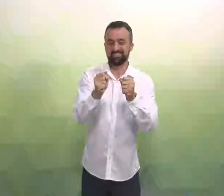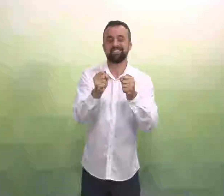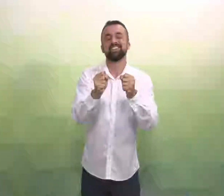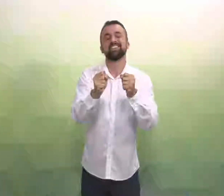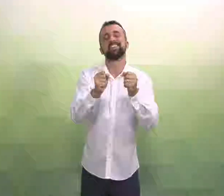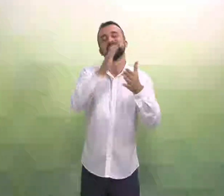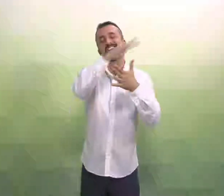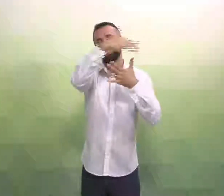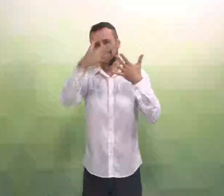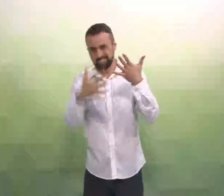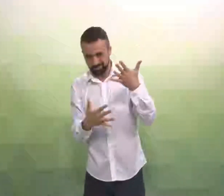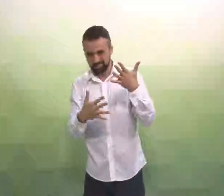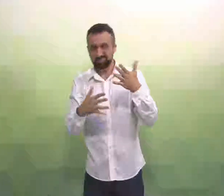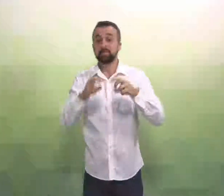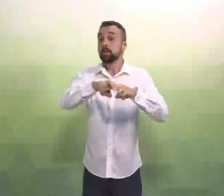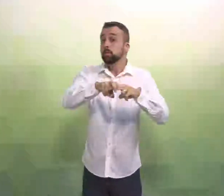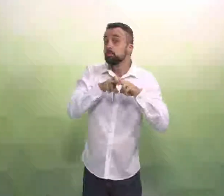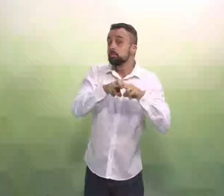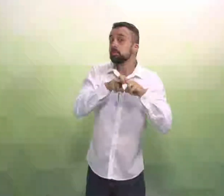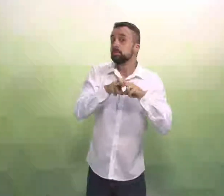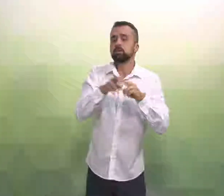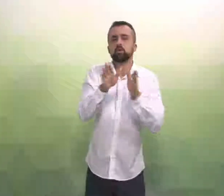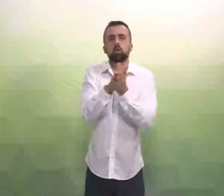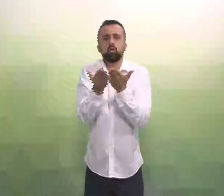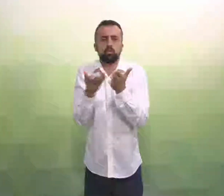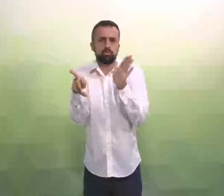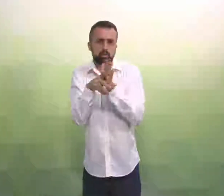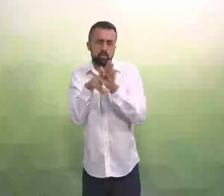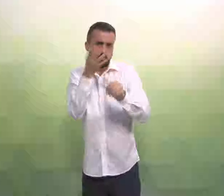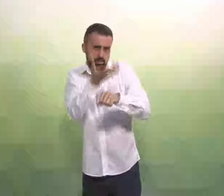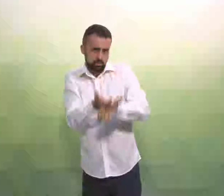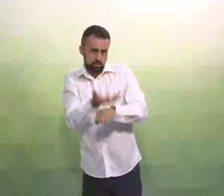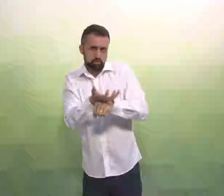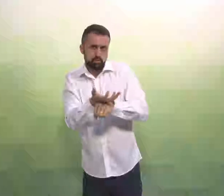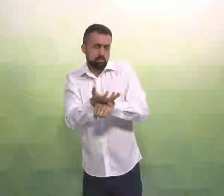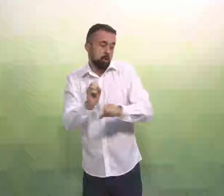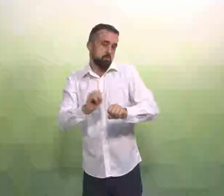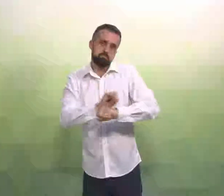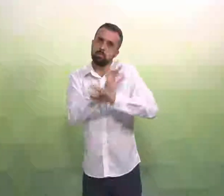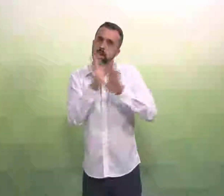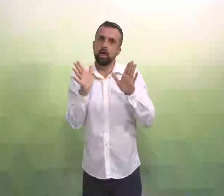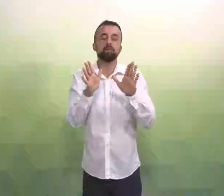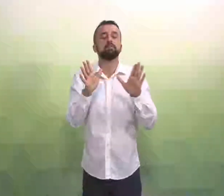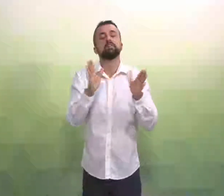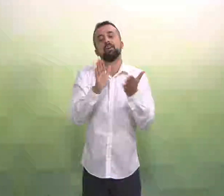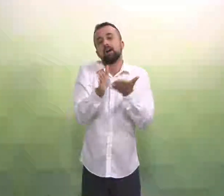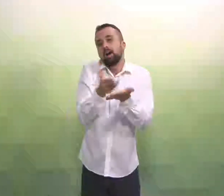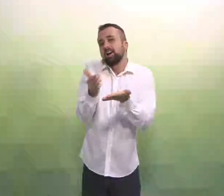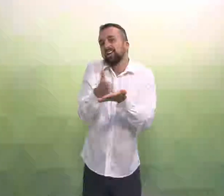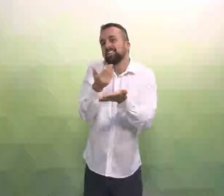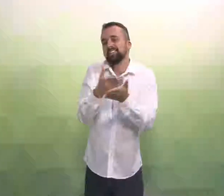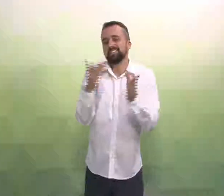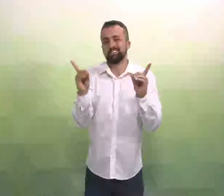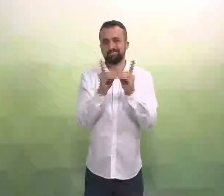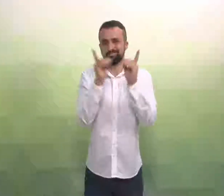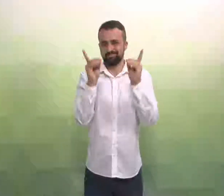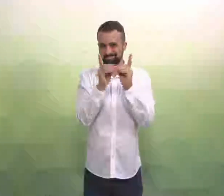da Libras. Assim, o livro escolhido para estudo nessa disciplina será certamente o